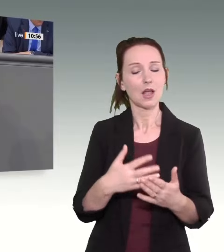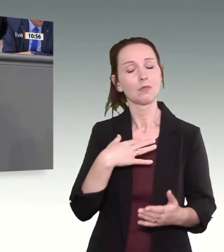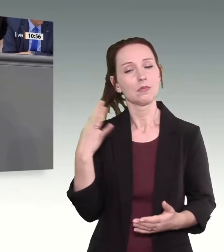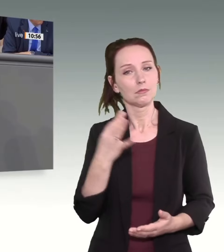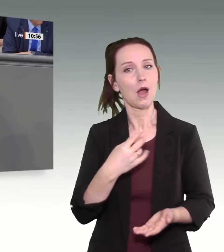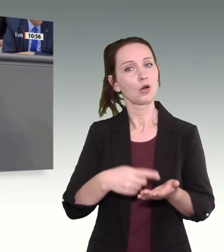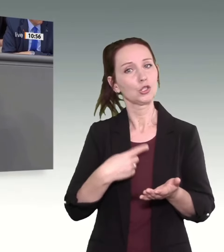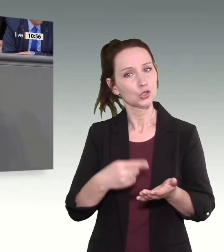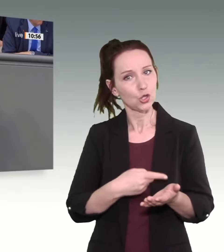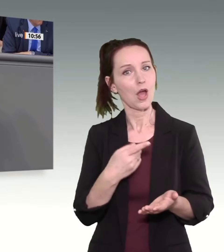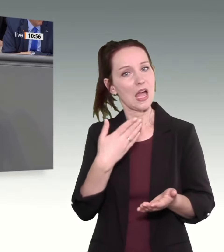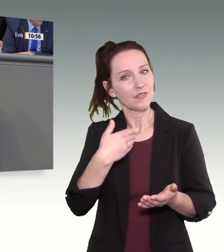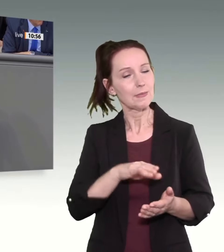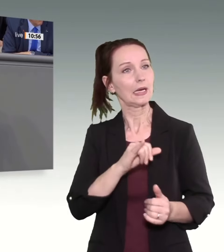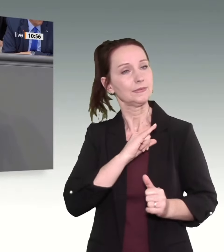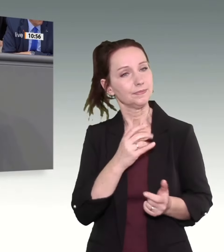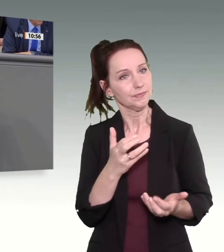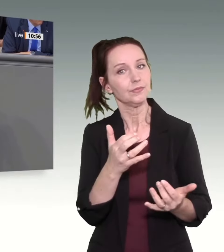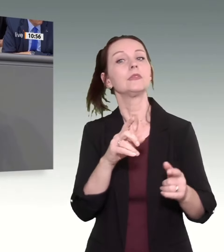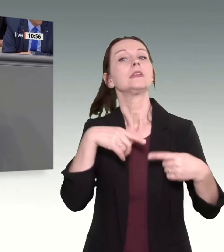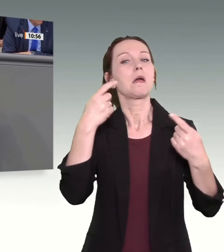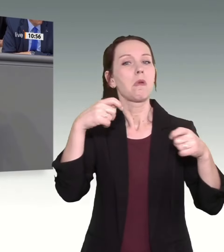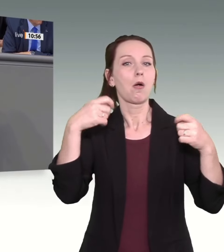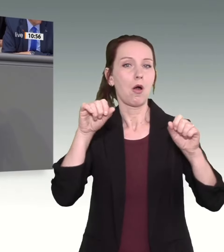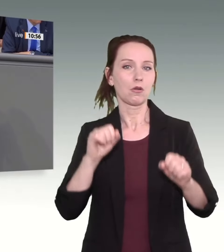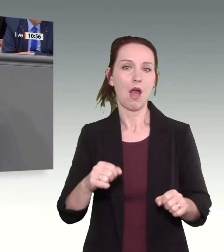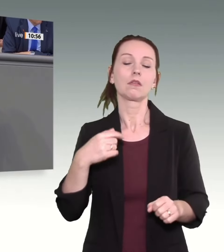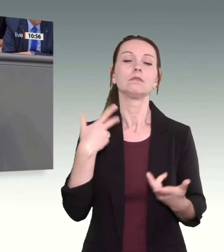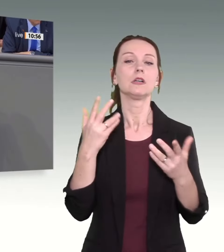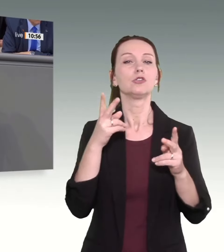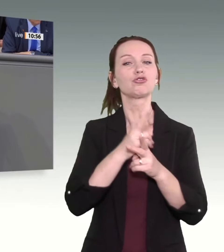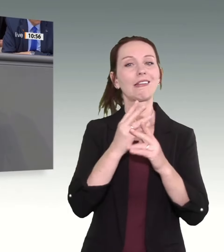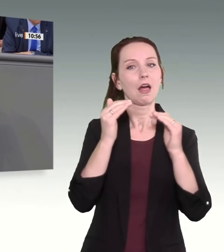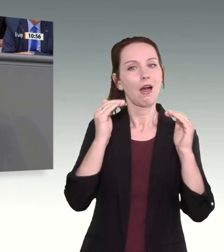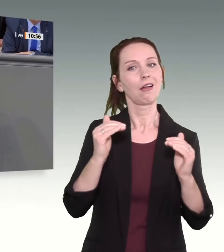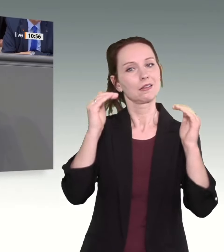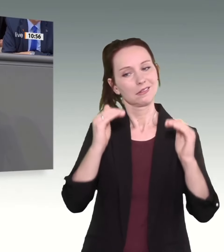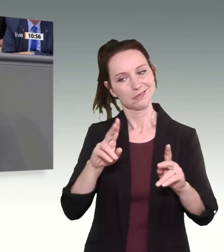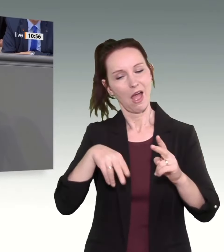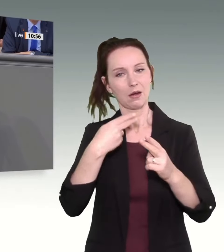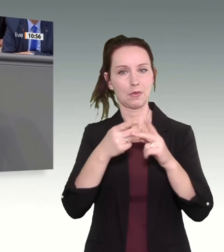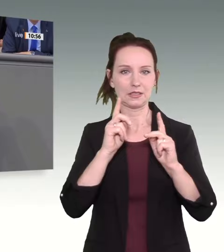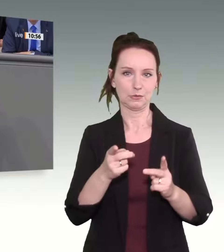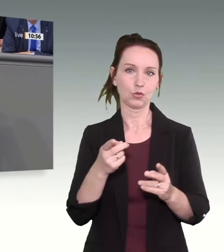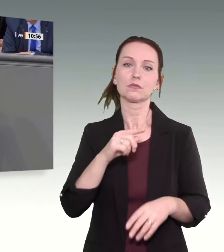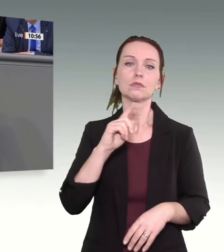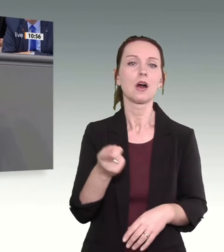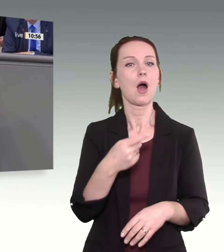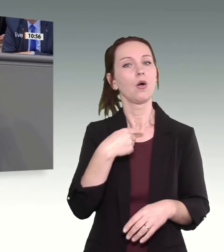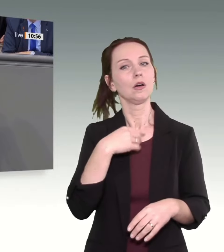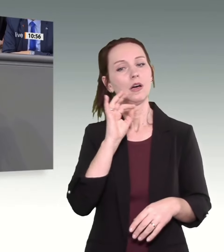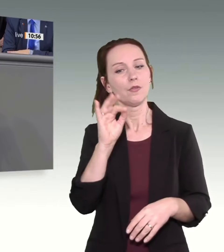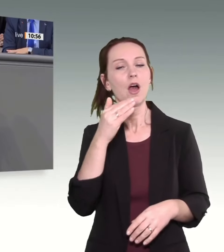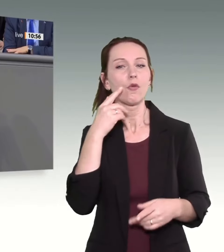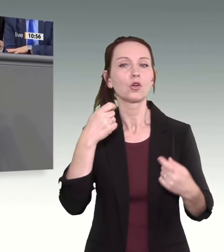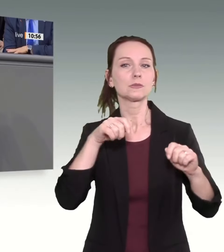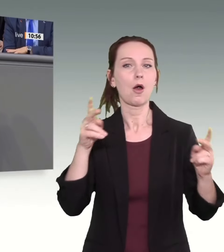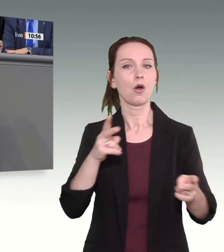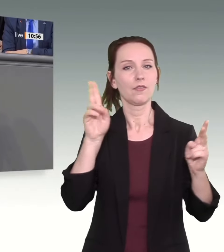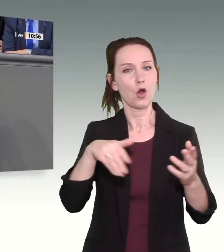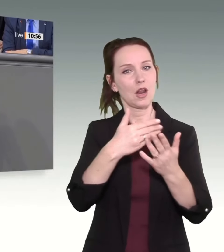um wieder zu bauen zu kommen. Wir müssen die Standards nivellieren. Und wir brauchen verlässliche Wohnungsförderangebote, sodass wir den Wohnungsbau ankurbeln, den